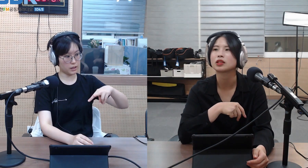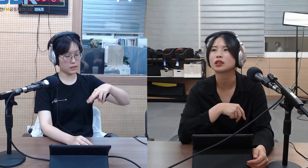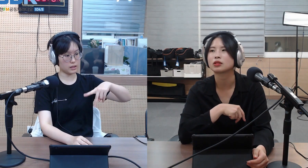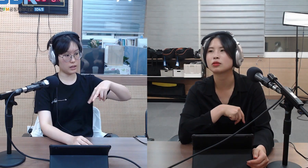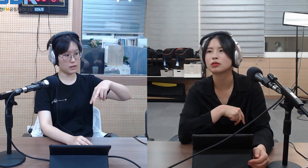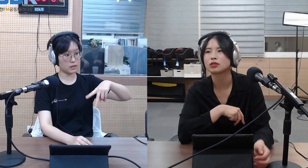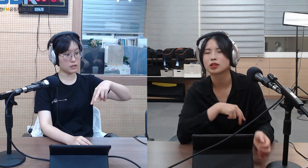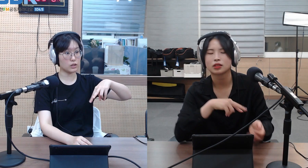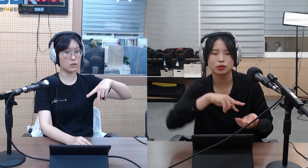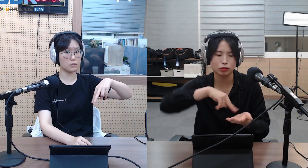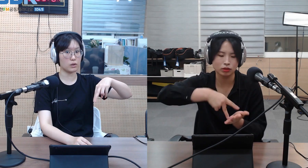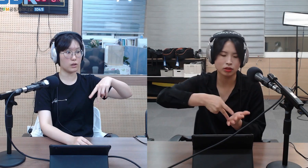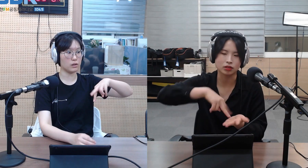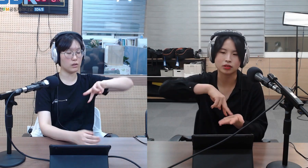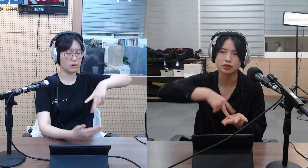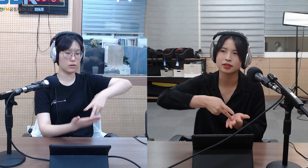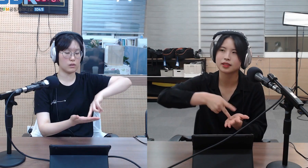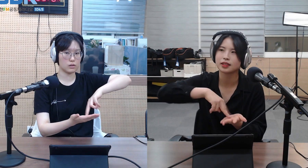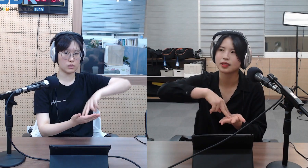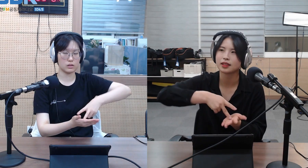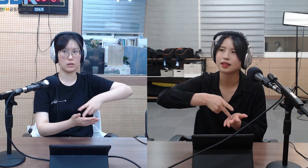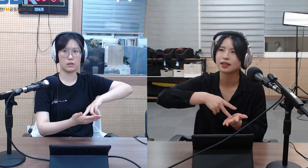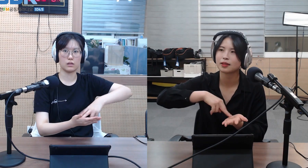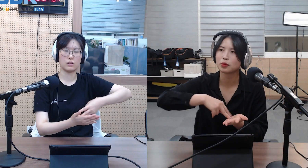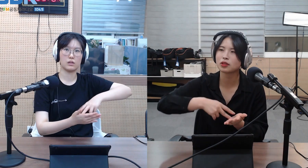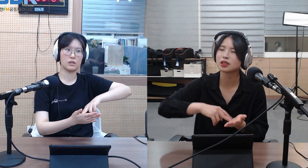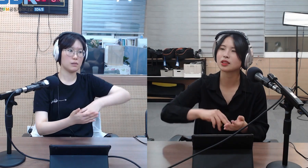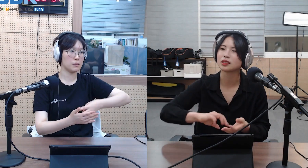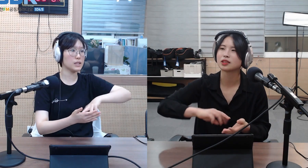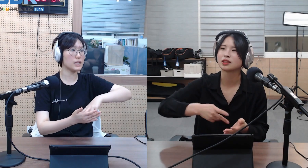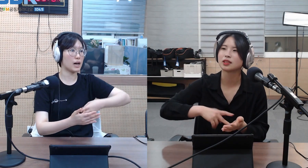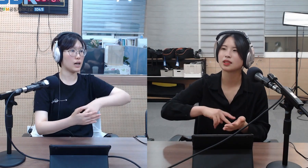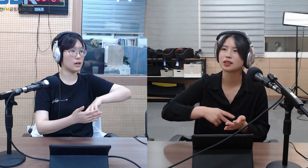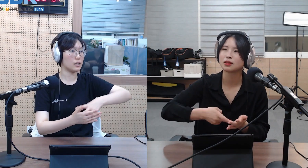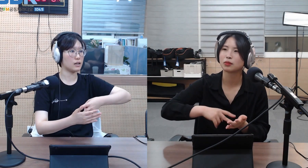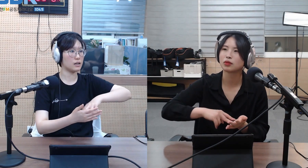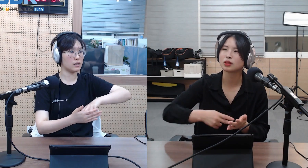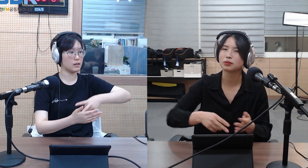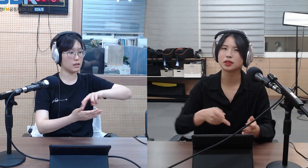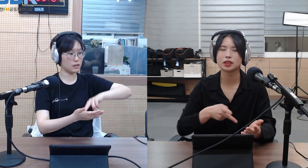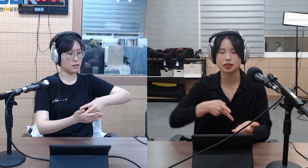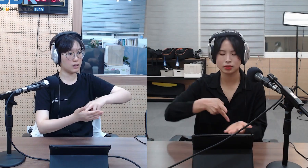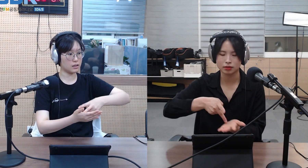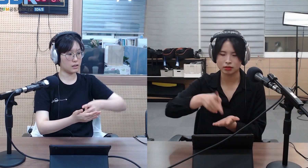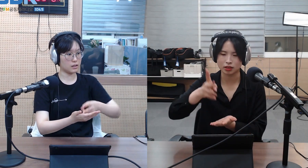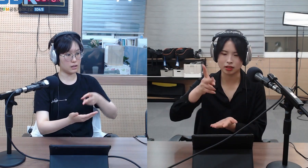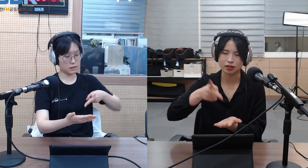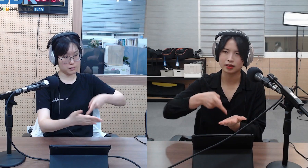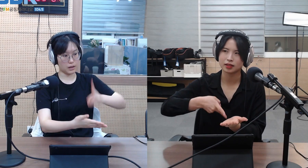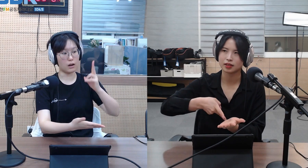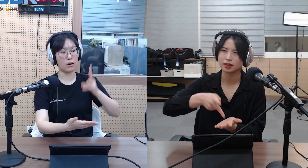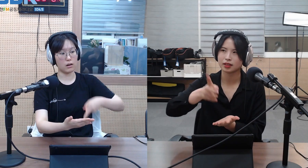파스타. 하고. 그거는 네, 뭐예요? 돌려요. 그 포크 피자. 피자는 이렇게